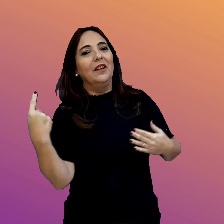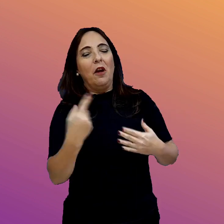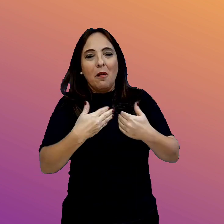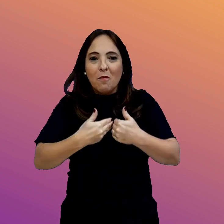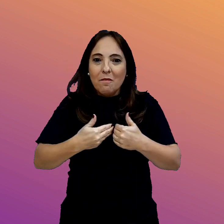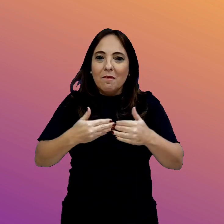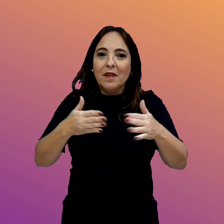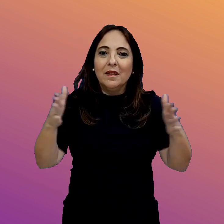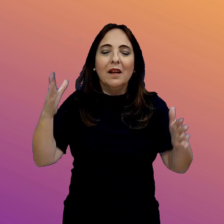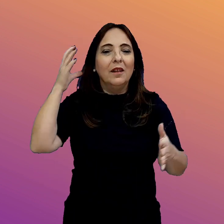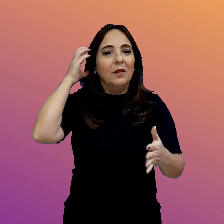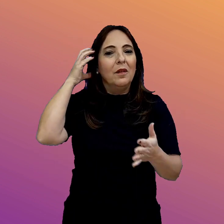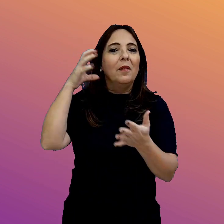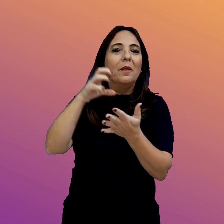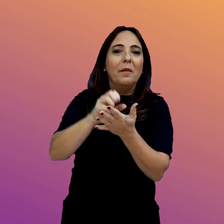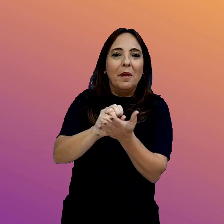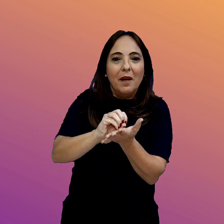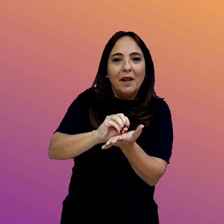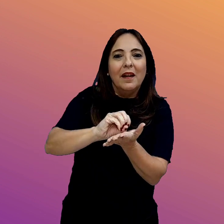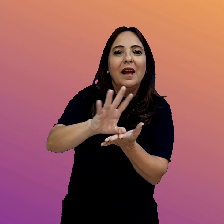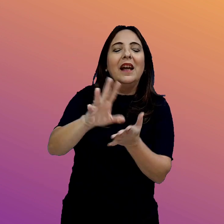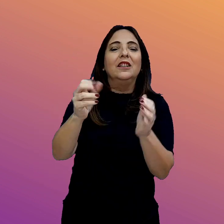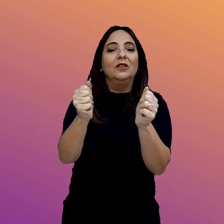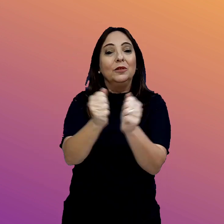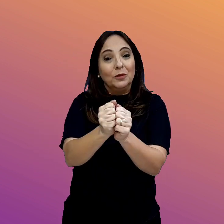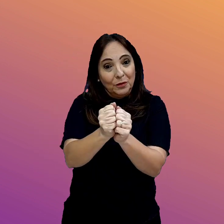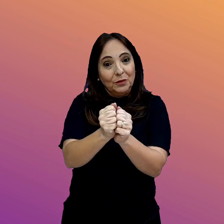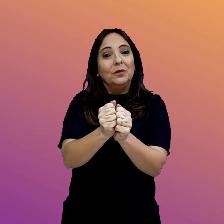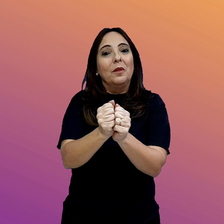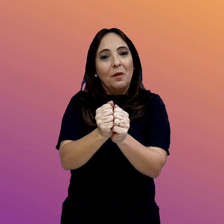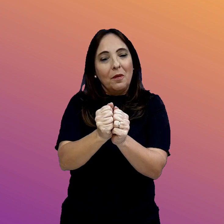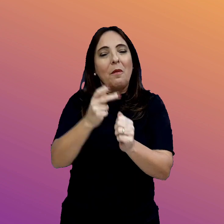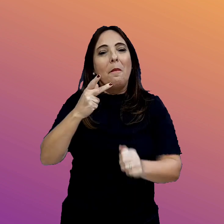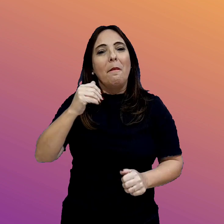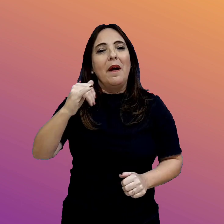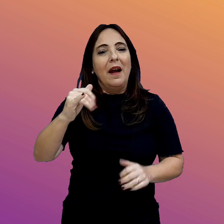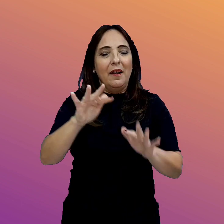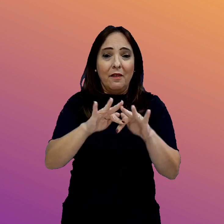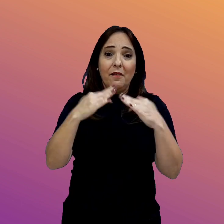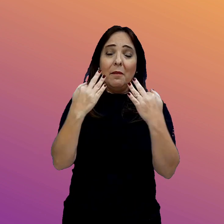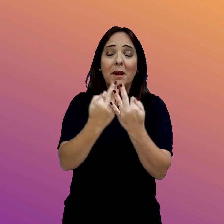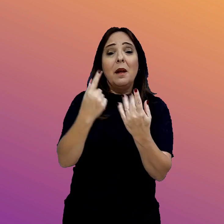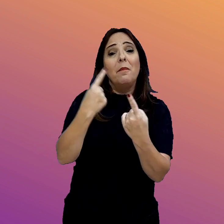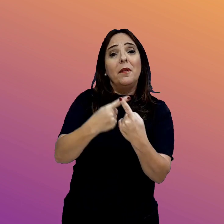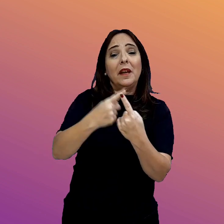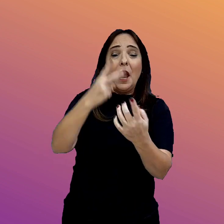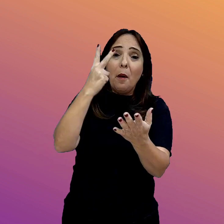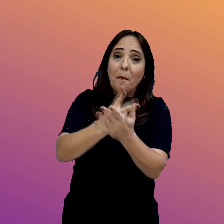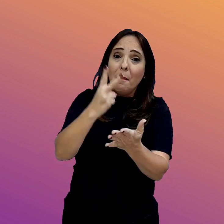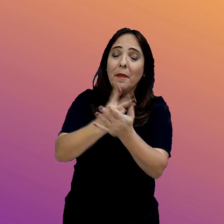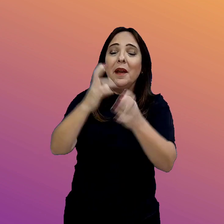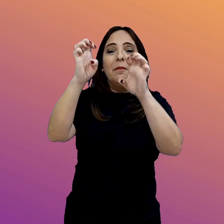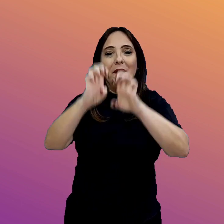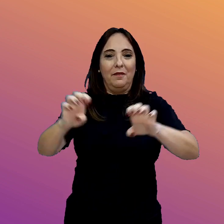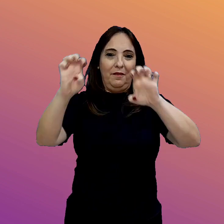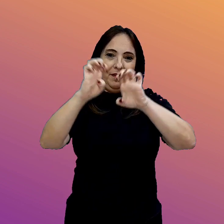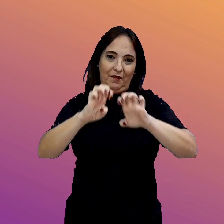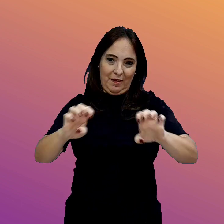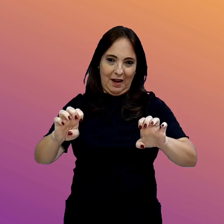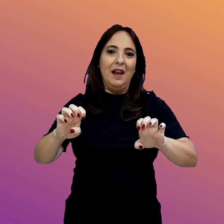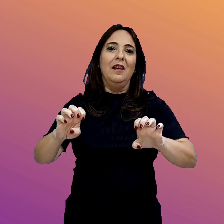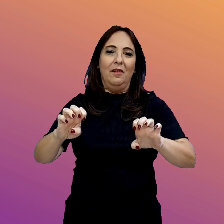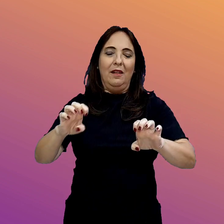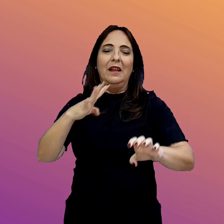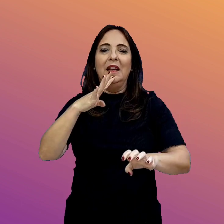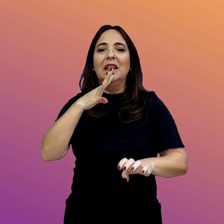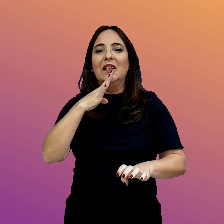o podcast com os pais, saber que o mesmo evangelho que alcança as crianças, alcança os adultos, então é um